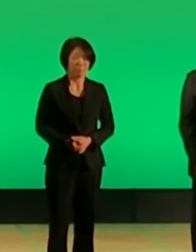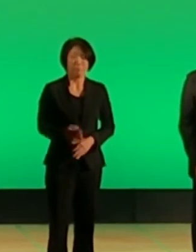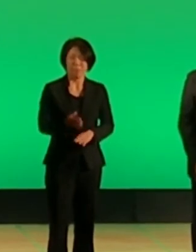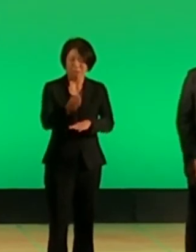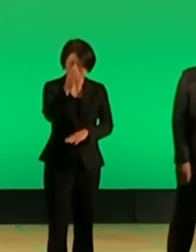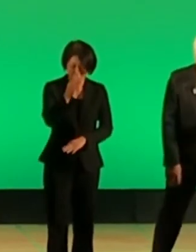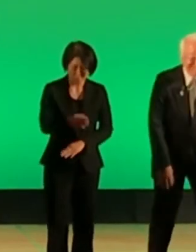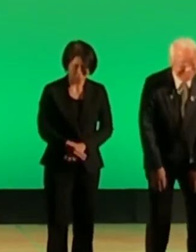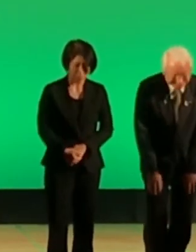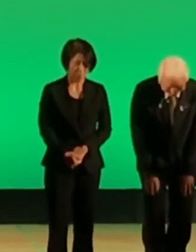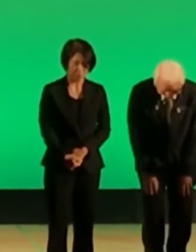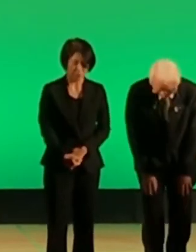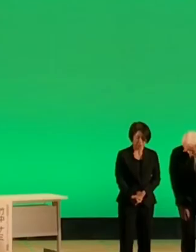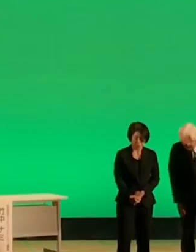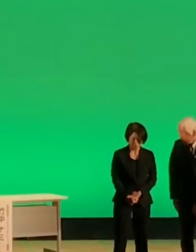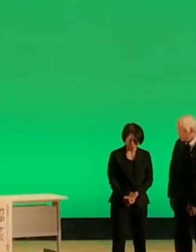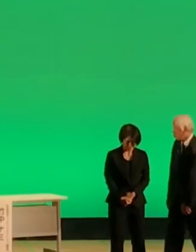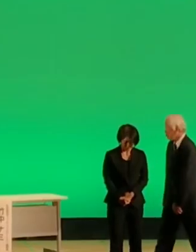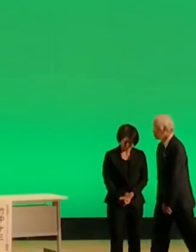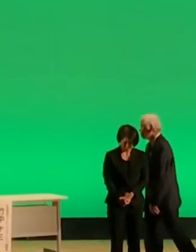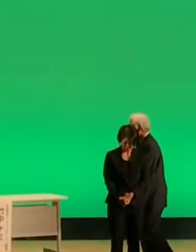ょ。ありがとうございます。